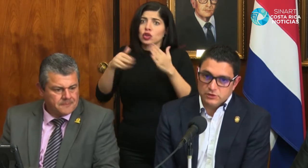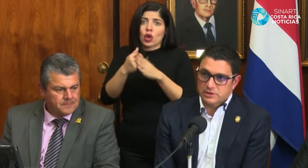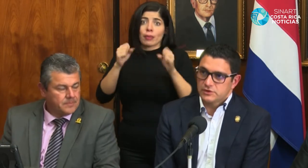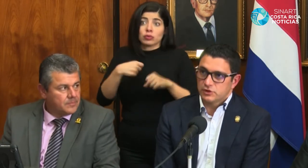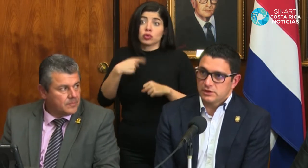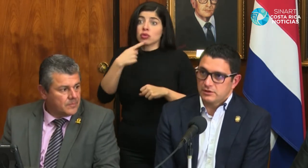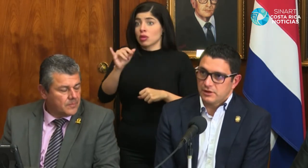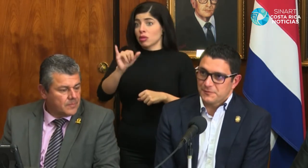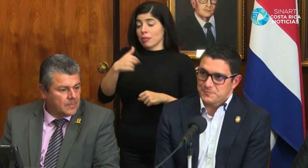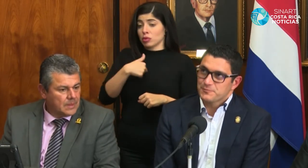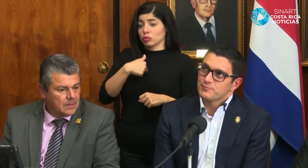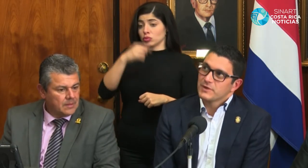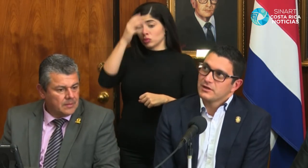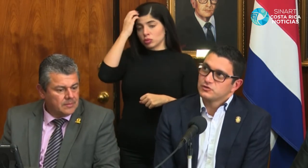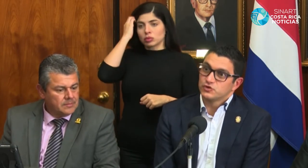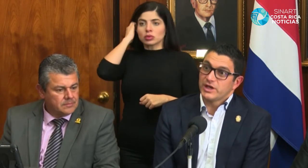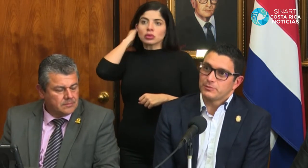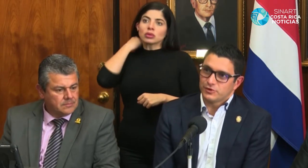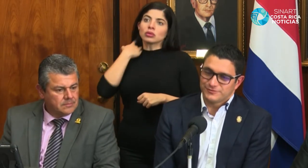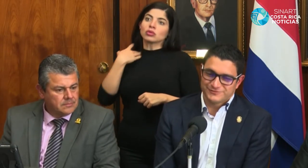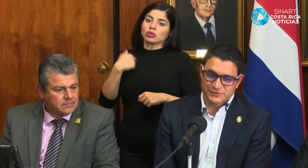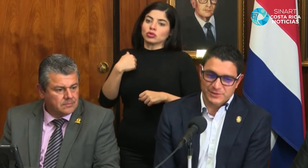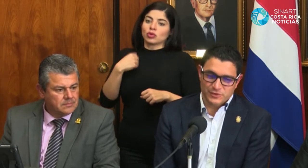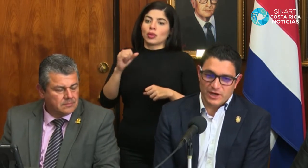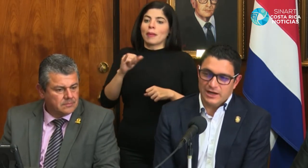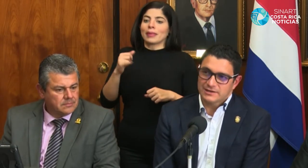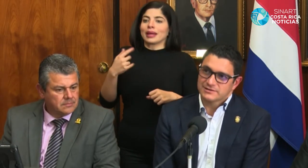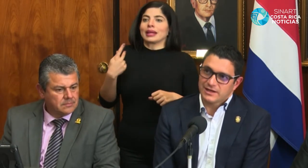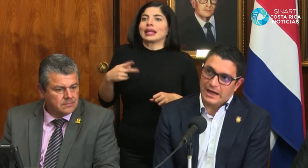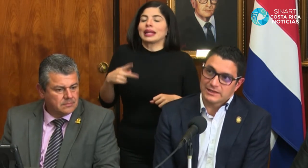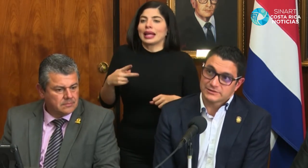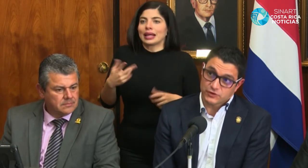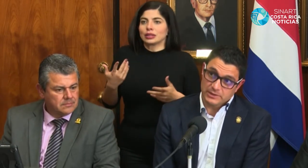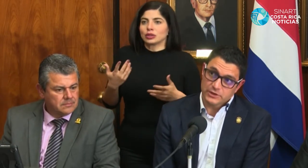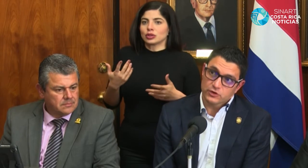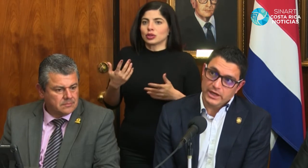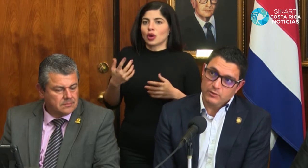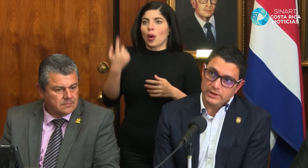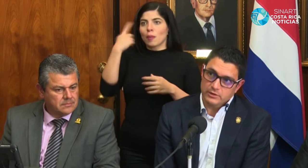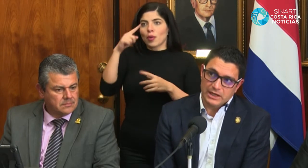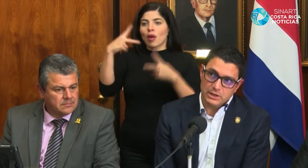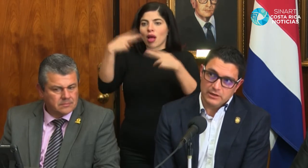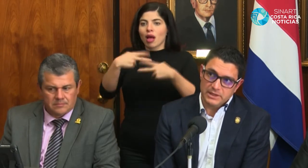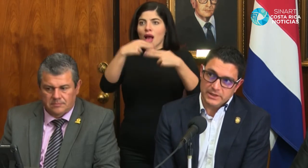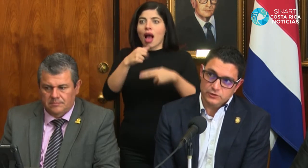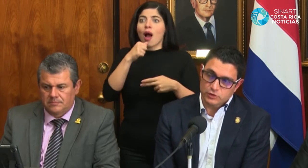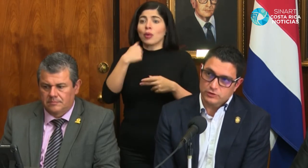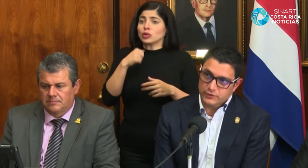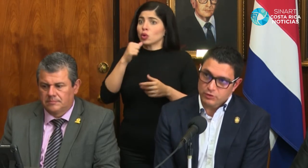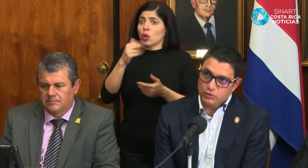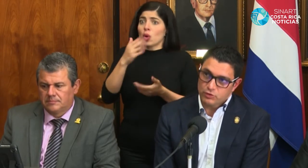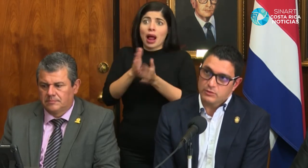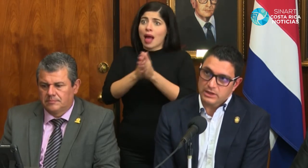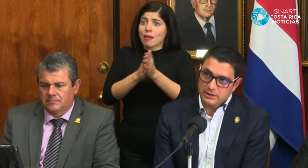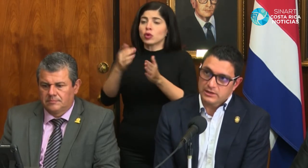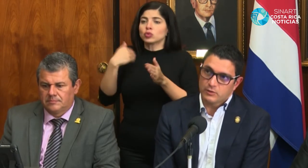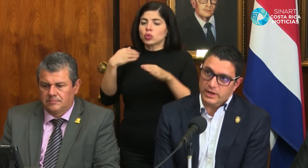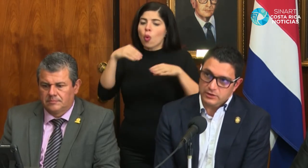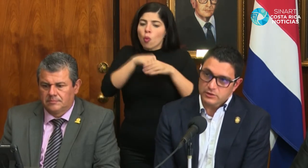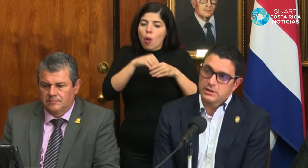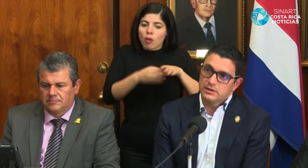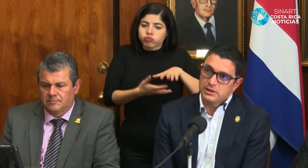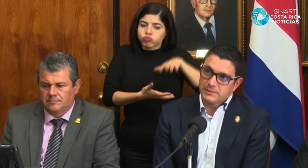digo, yo también soy suscepto a los racionamientos de agua y no he dejado de lavarme las manos. Yo reúno el agua,